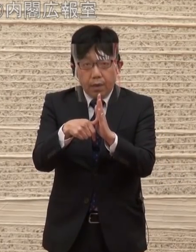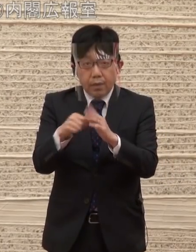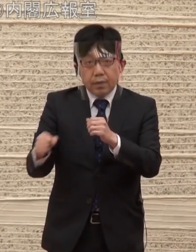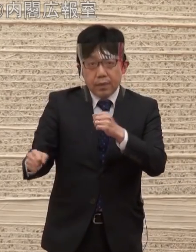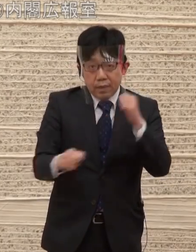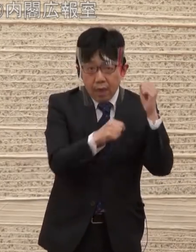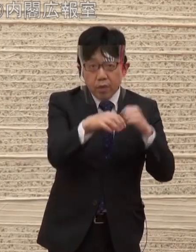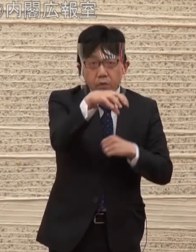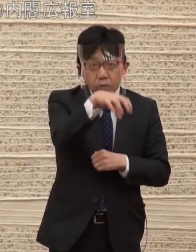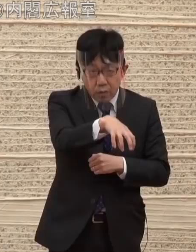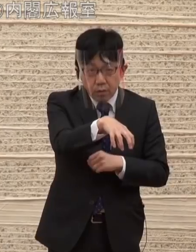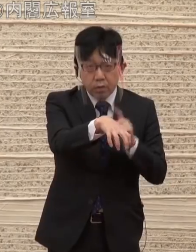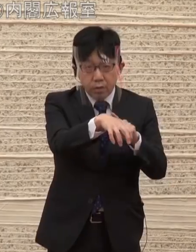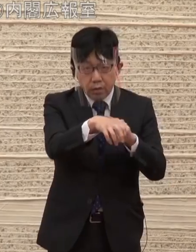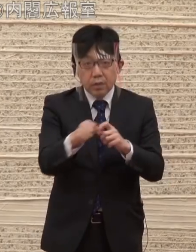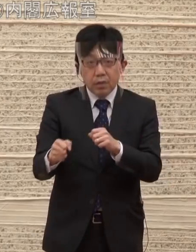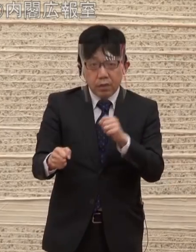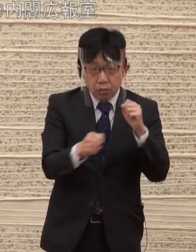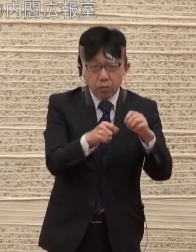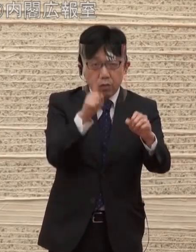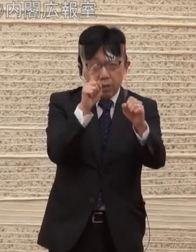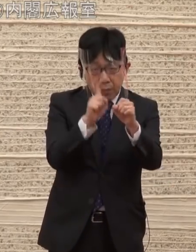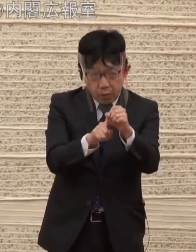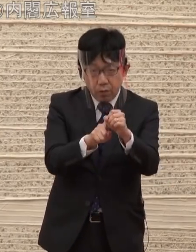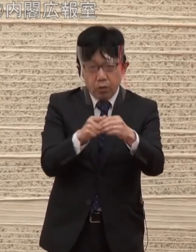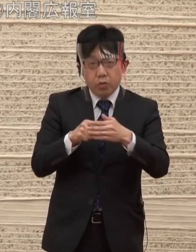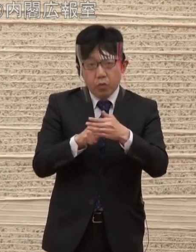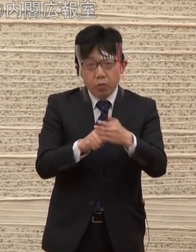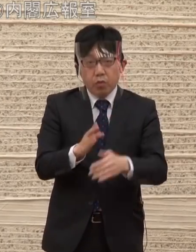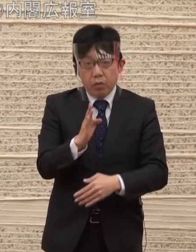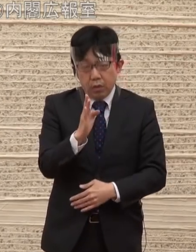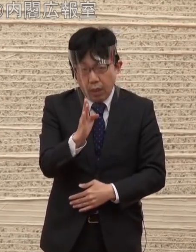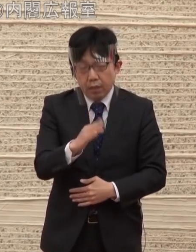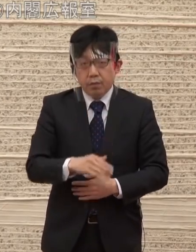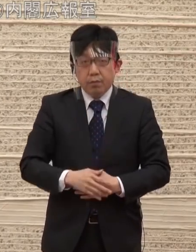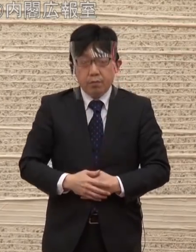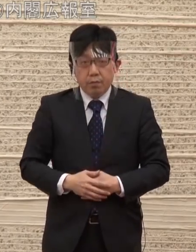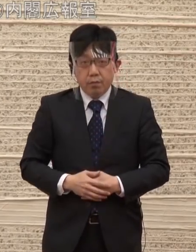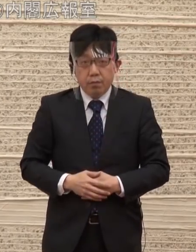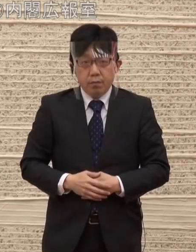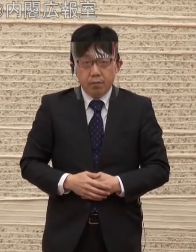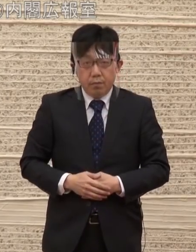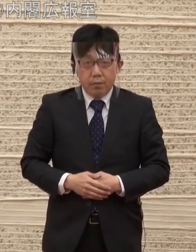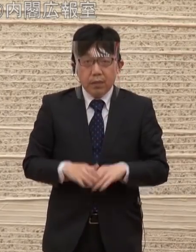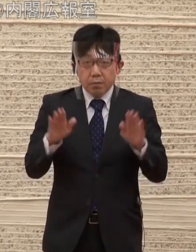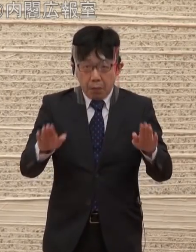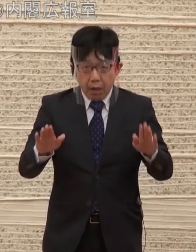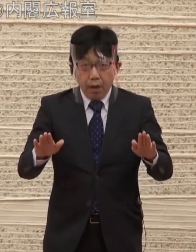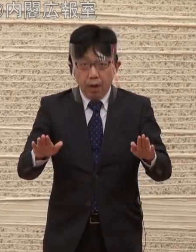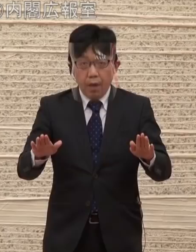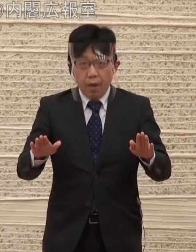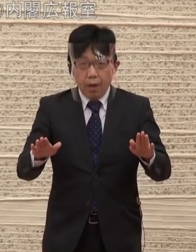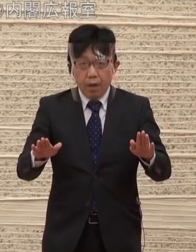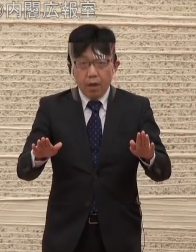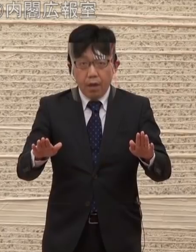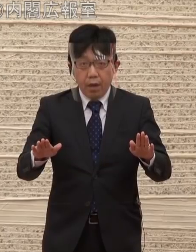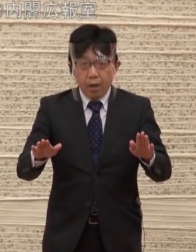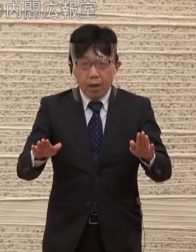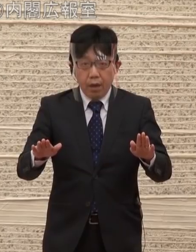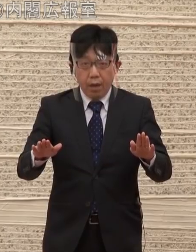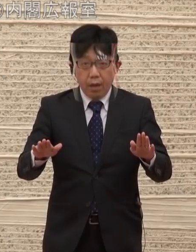非難所にまず避難をしていただくように転がっていただきたいと思っております現在こういう状況の中